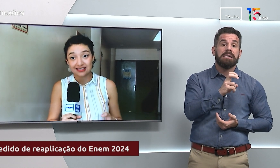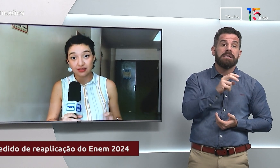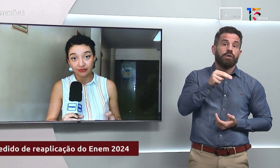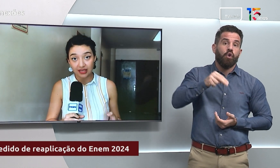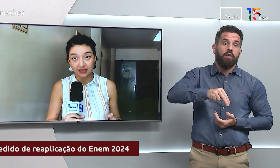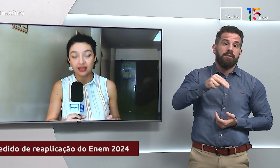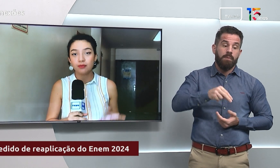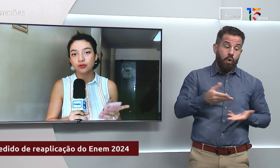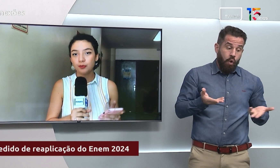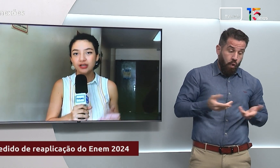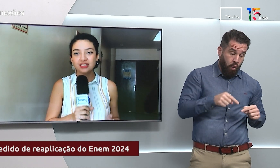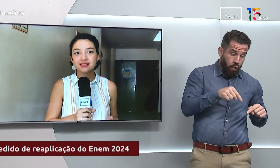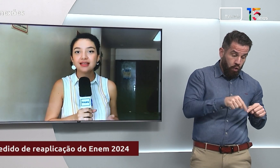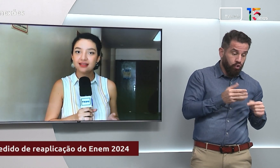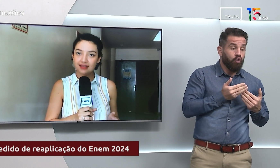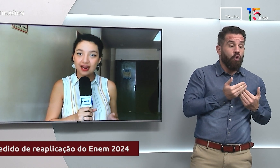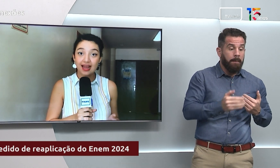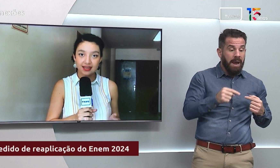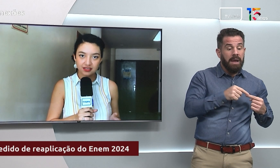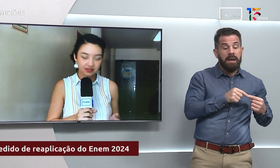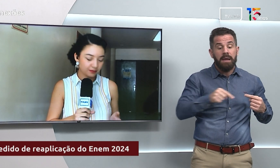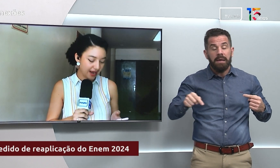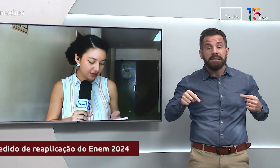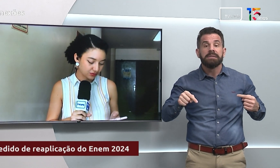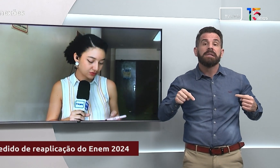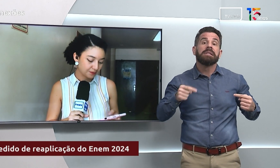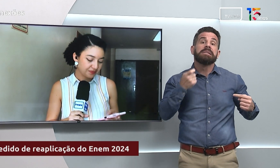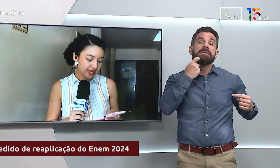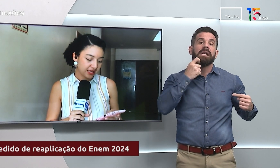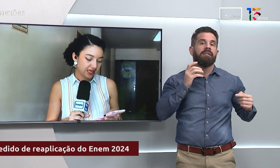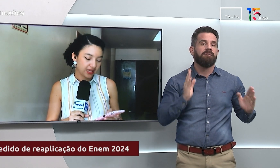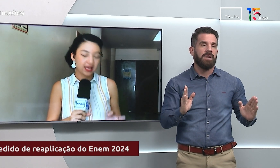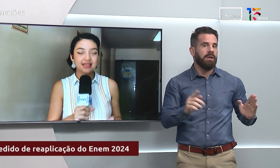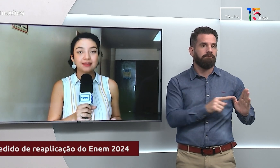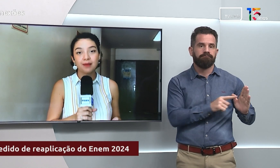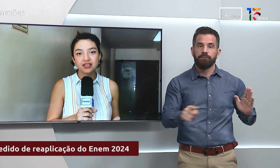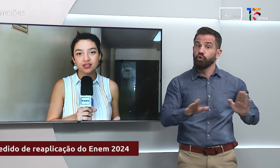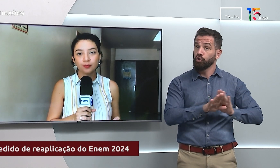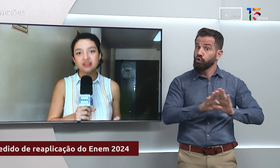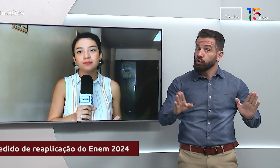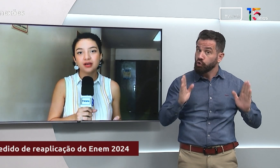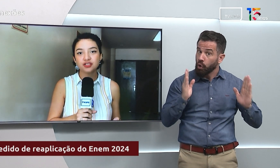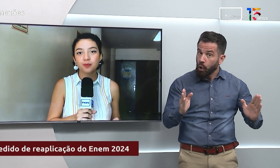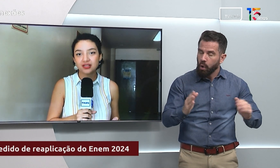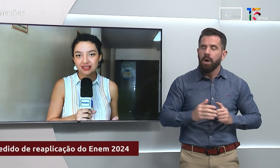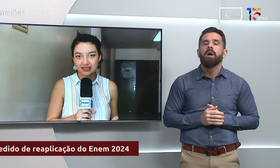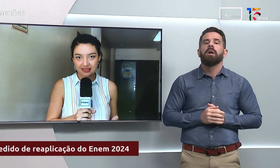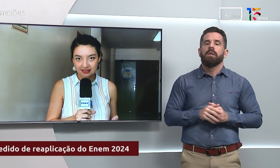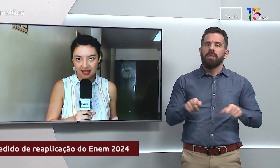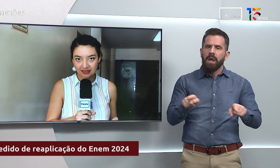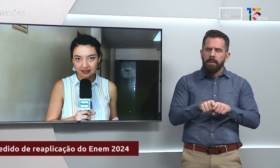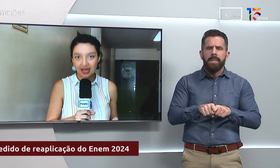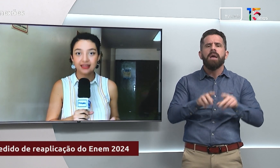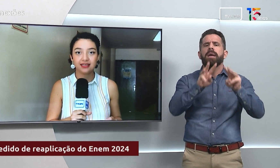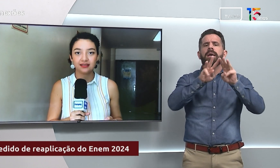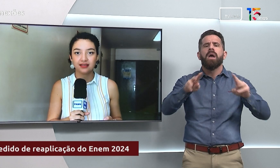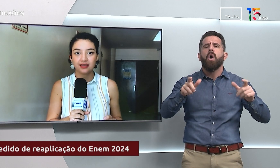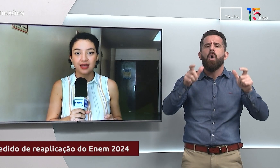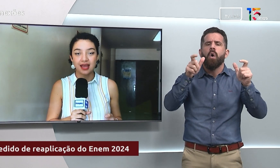até sexta-feira. Muito importante se atentar a estes prazos. E esta página do participante pode ser